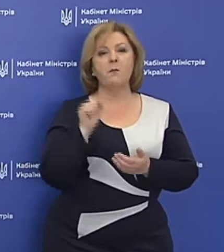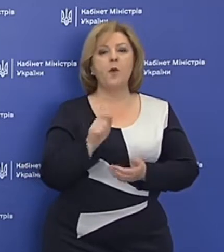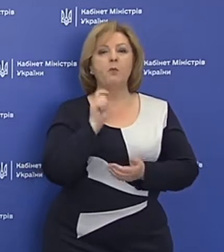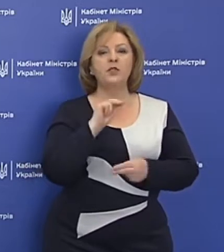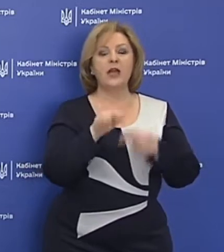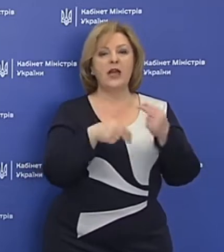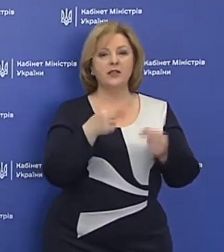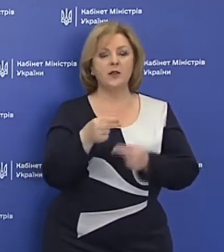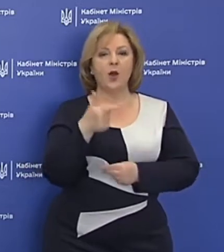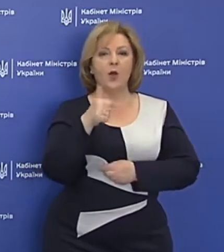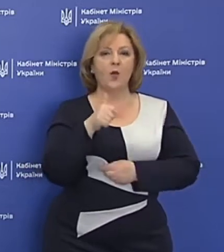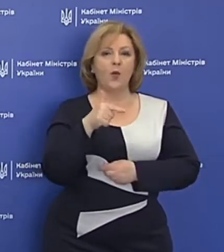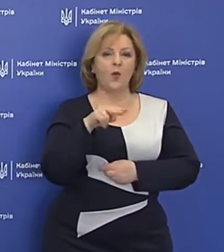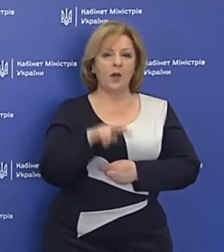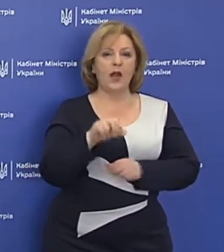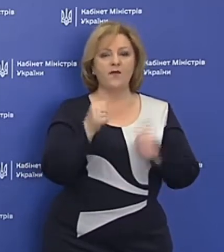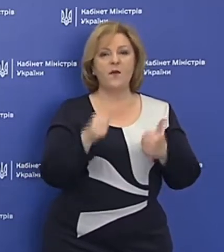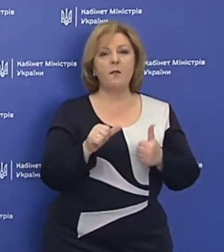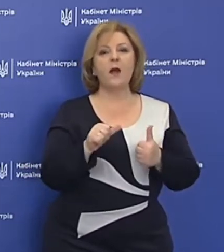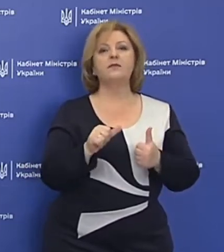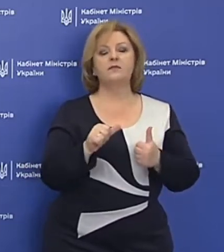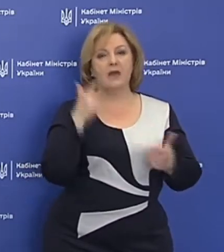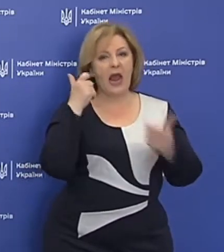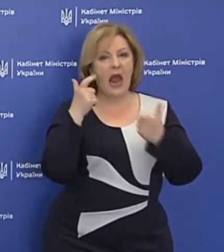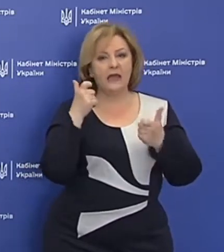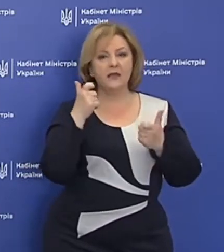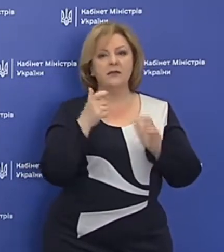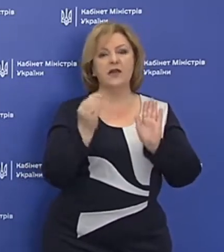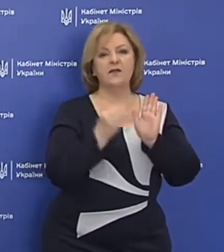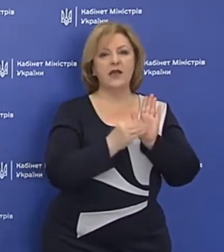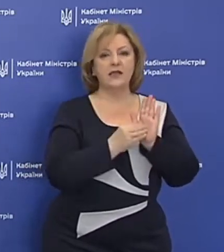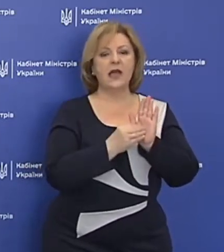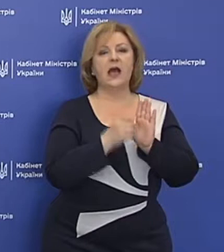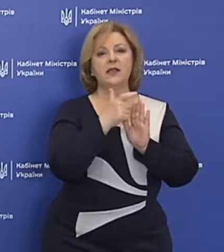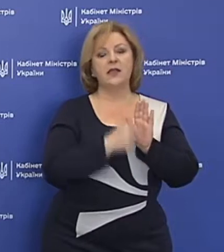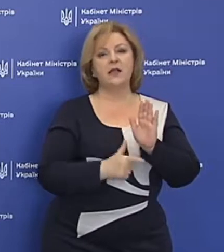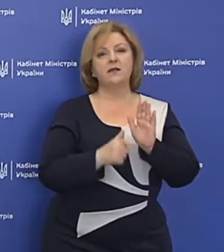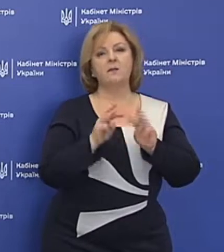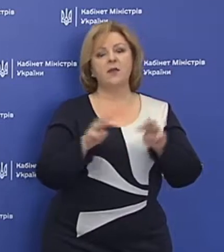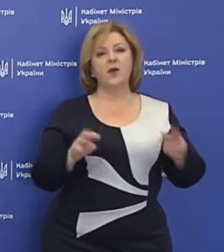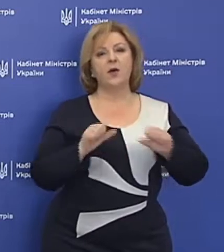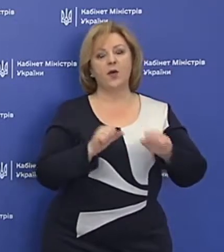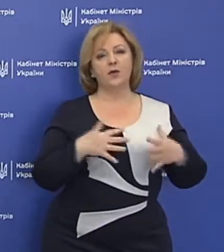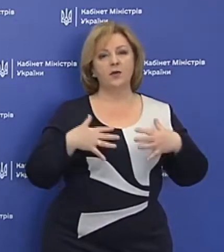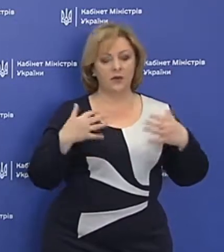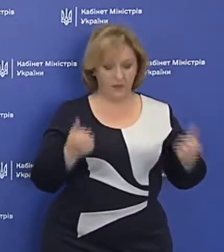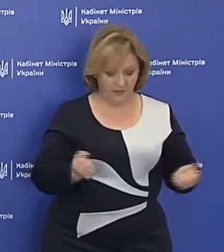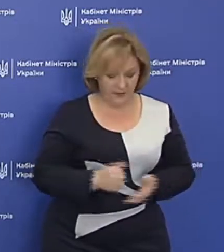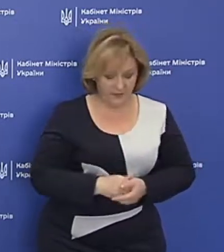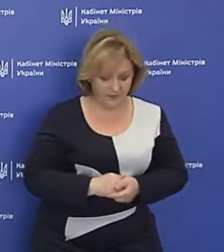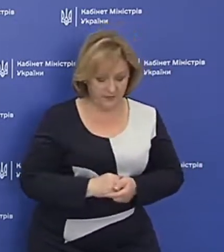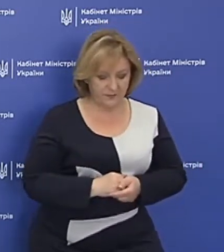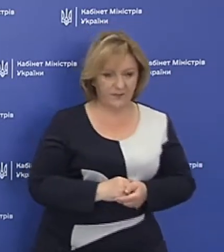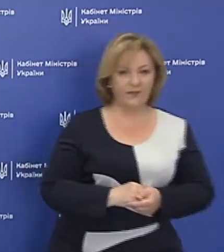поставити через Google форму у анонсі, який ми вивішуємо на сайт Міністерства охорони здоров'я. Максиму Володимировичу, прошу до слова.